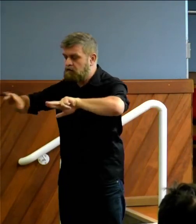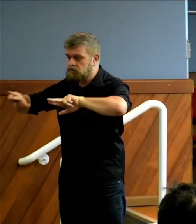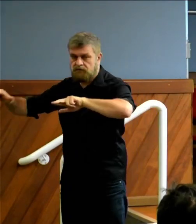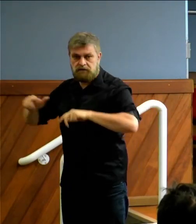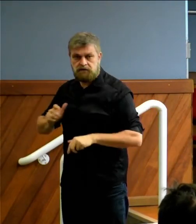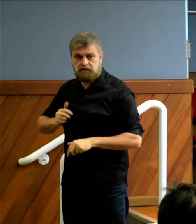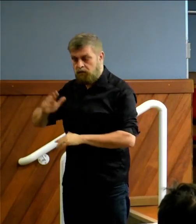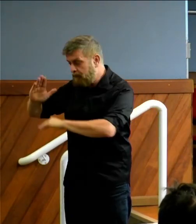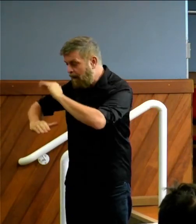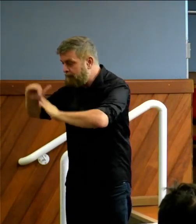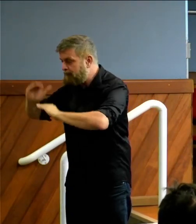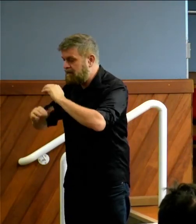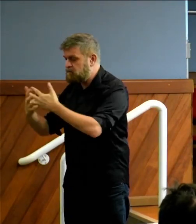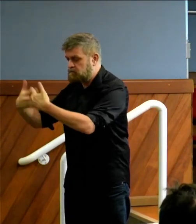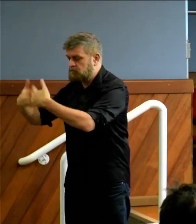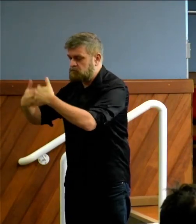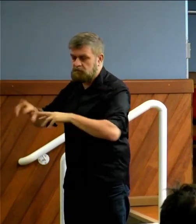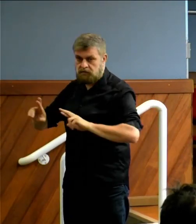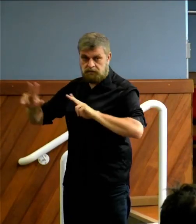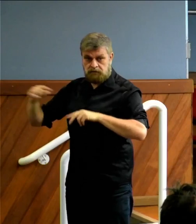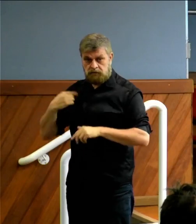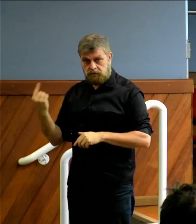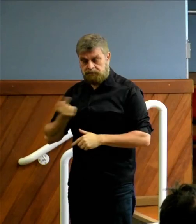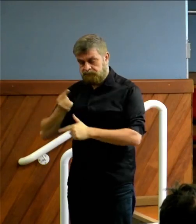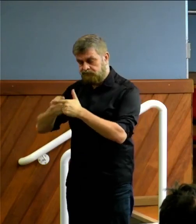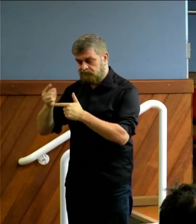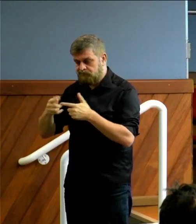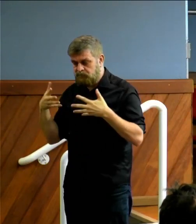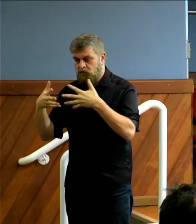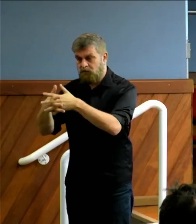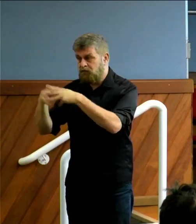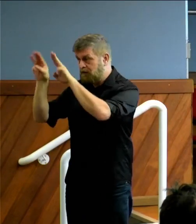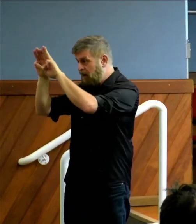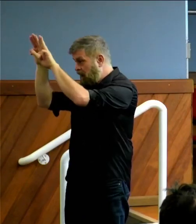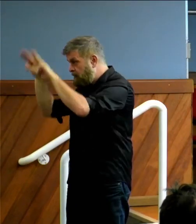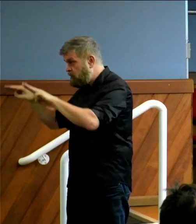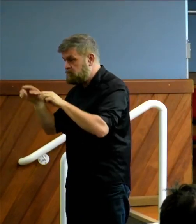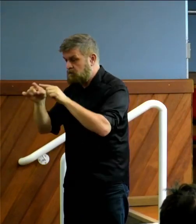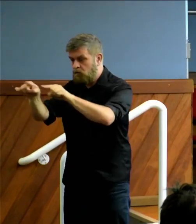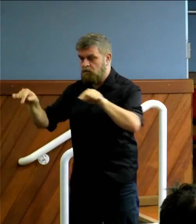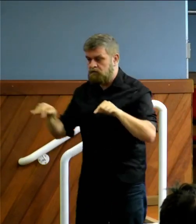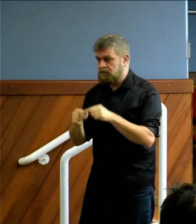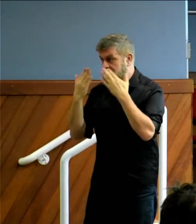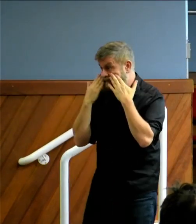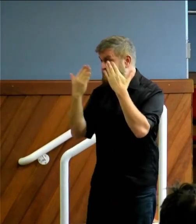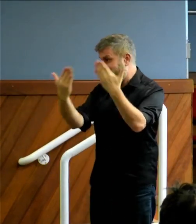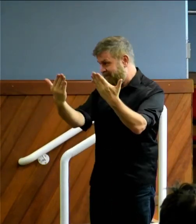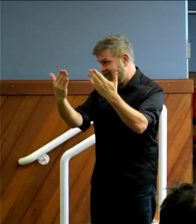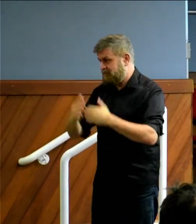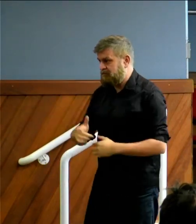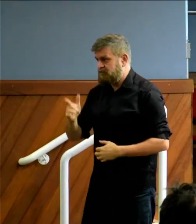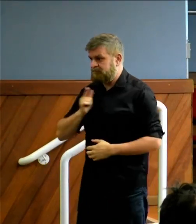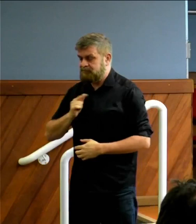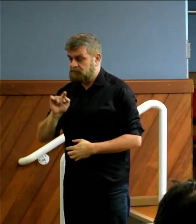um modus operandi diferente. O nosso grande problema é que as pessoas confundem museu com sala de exposição. E aí é que tem o